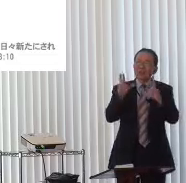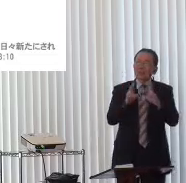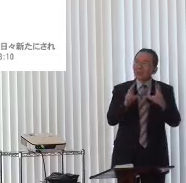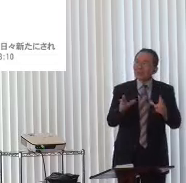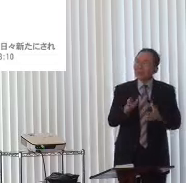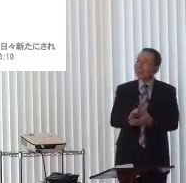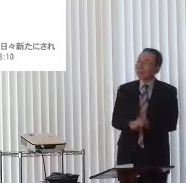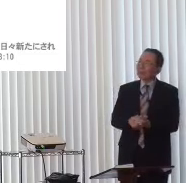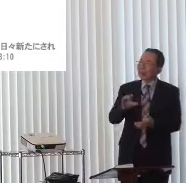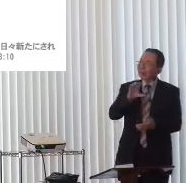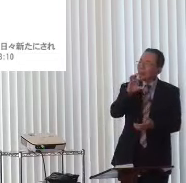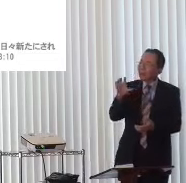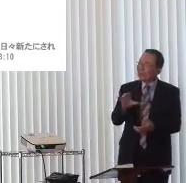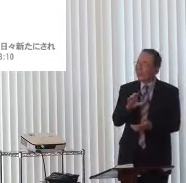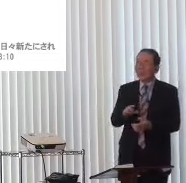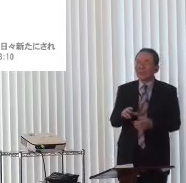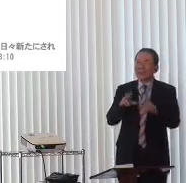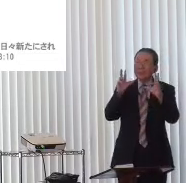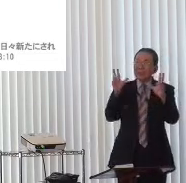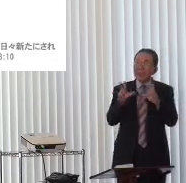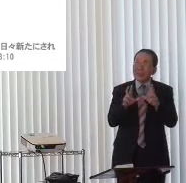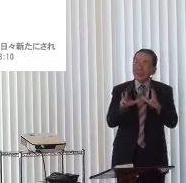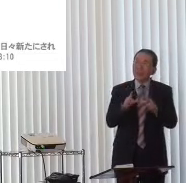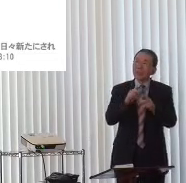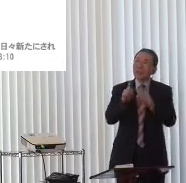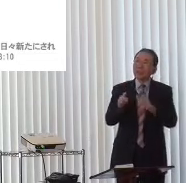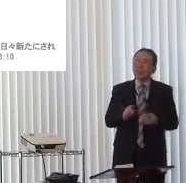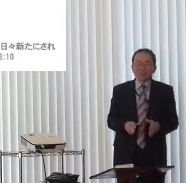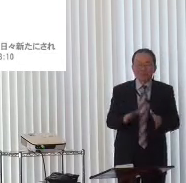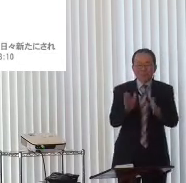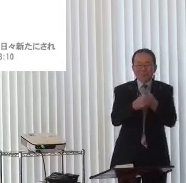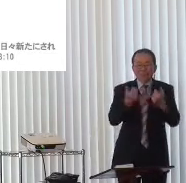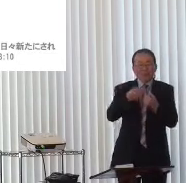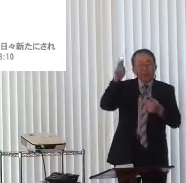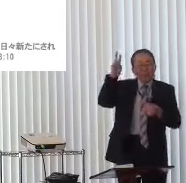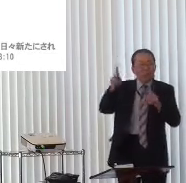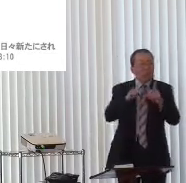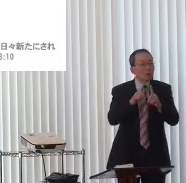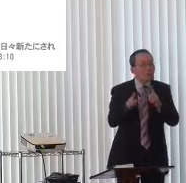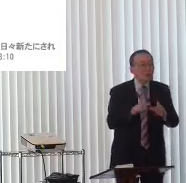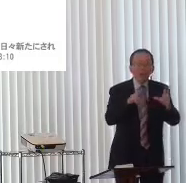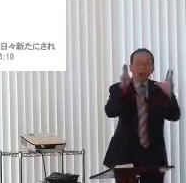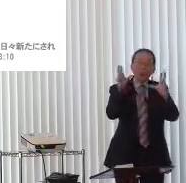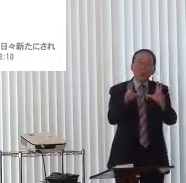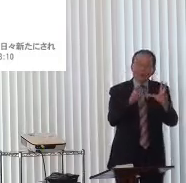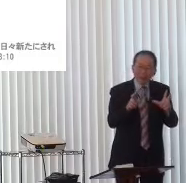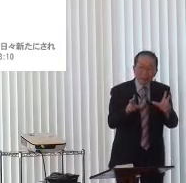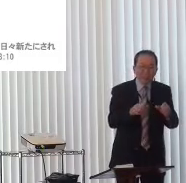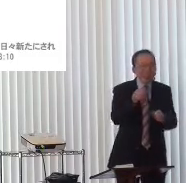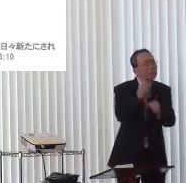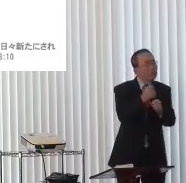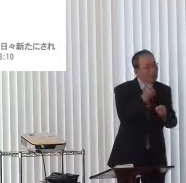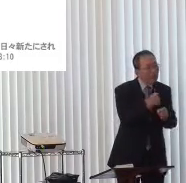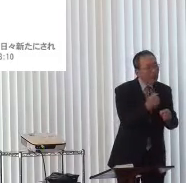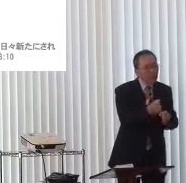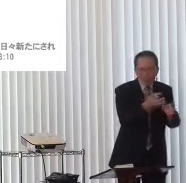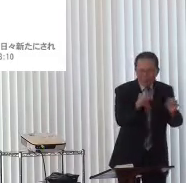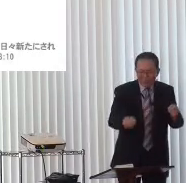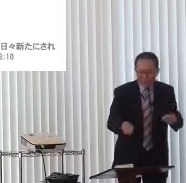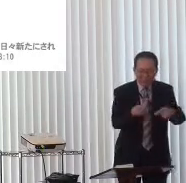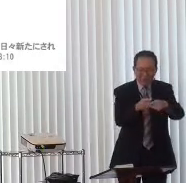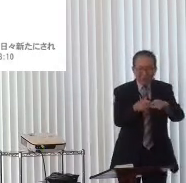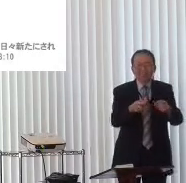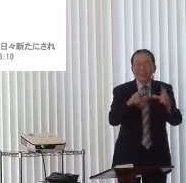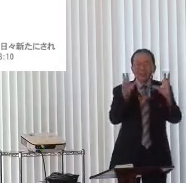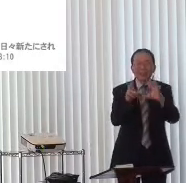歌をこうにすると覚える。逆に言えば御言葉が歌になっているものはたくさんあります。まあ聖歌もそう